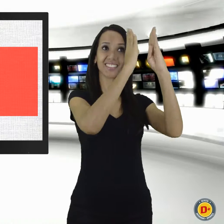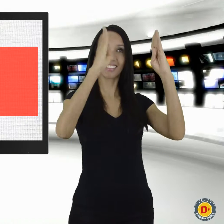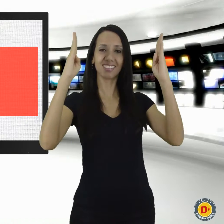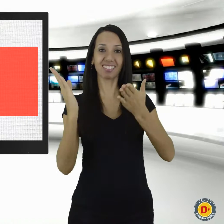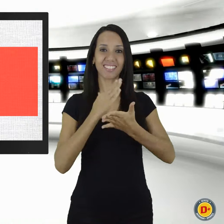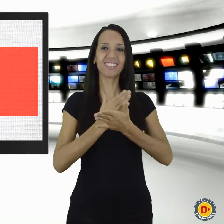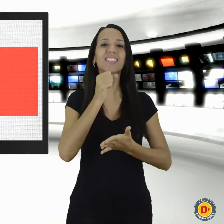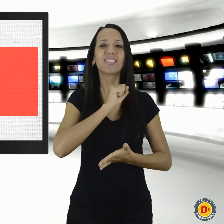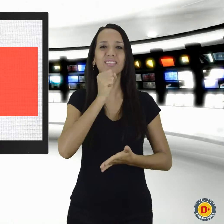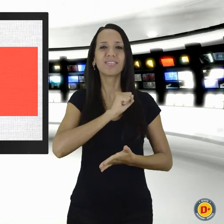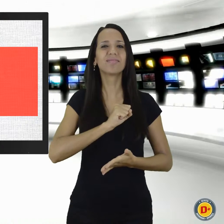e raros sobre aviação militar.